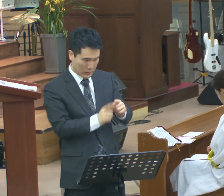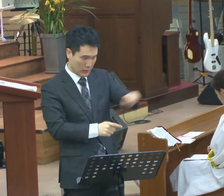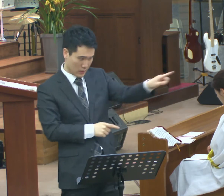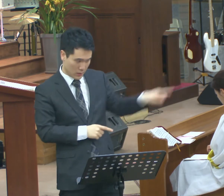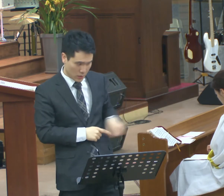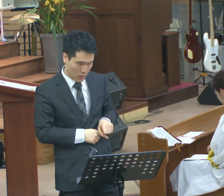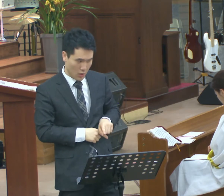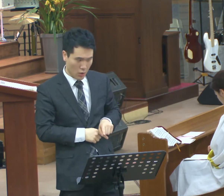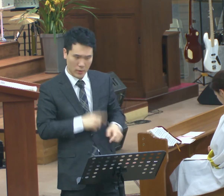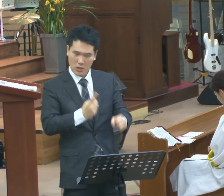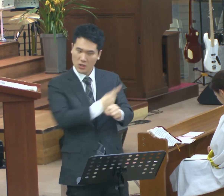있어요. 바람 때문에.